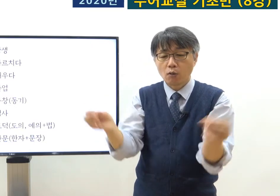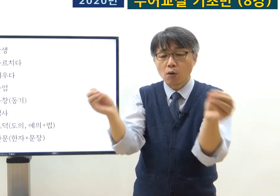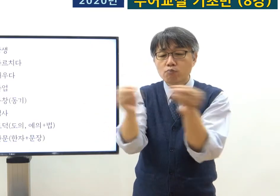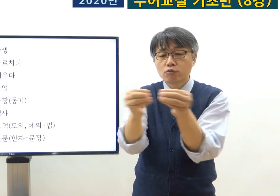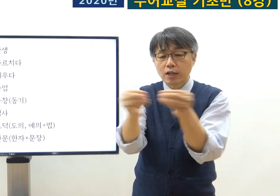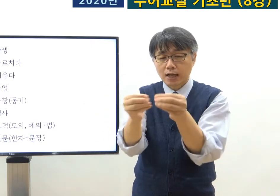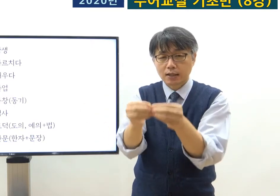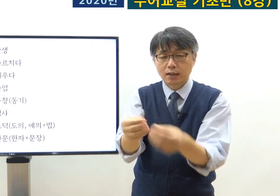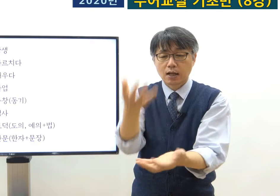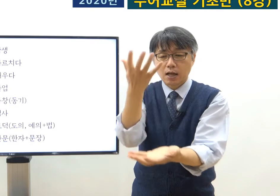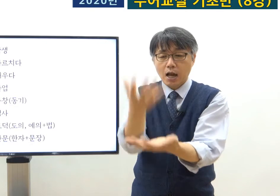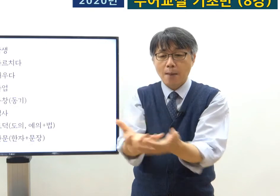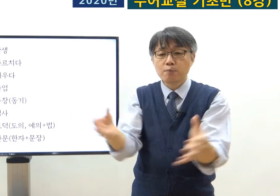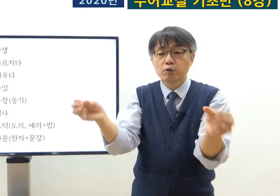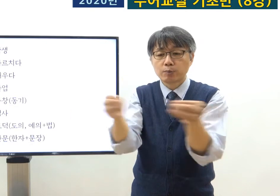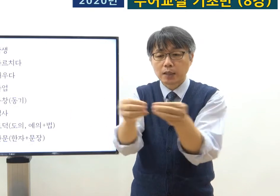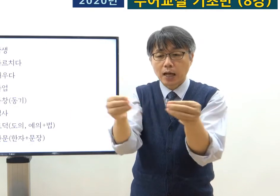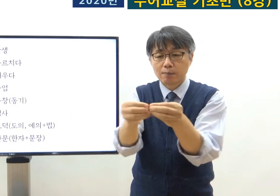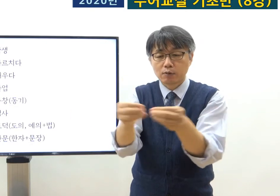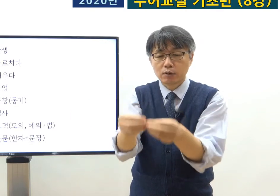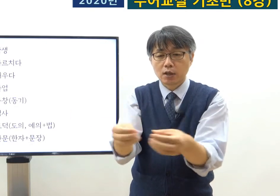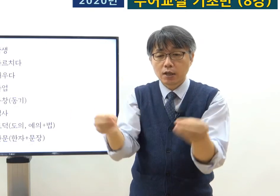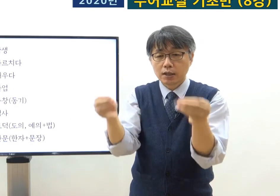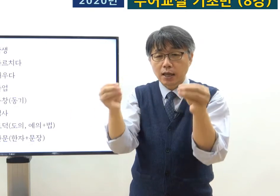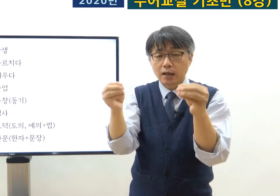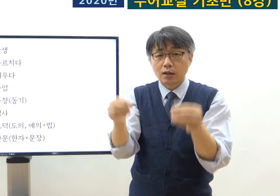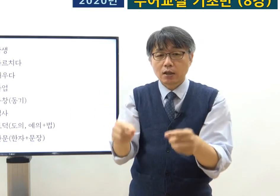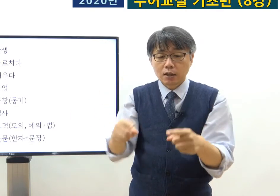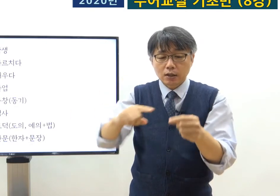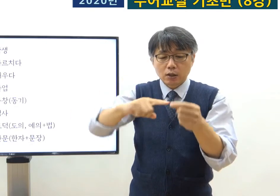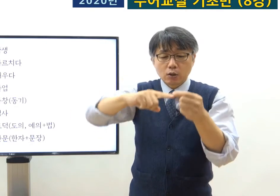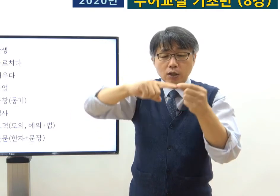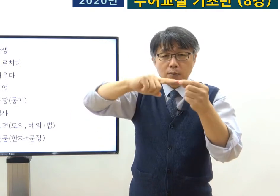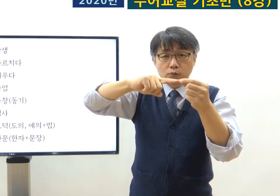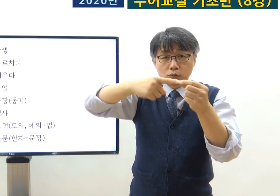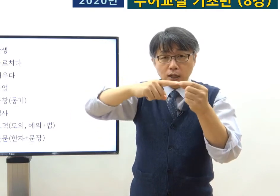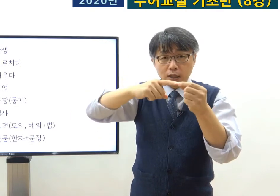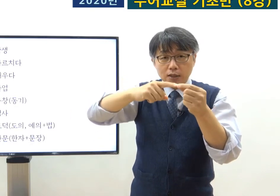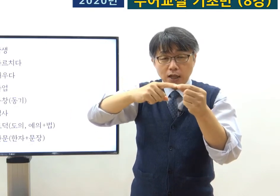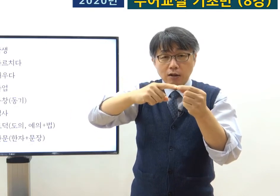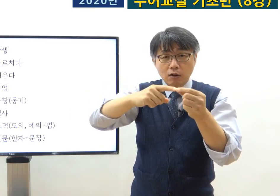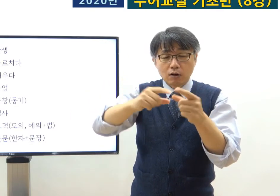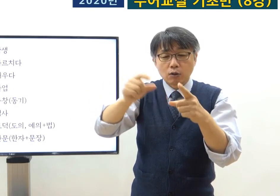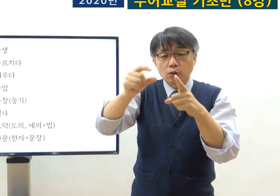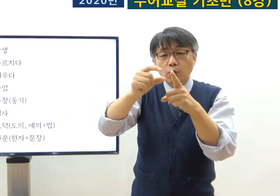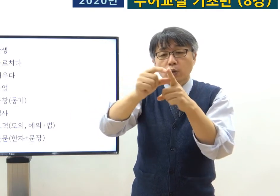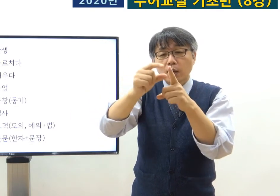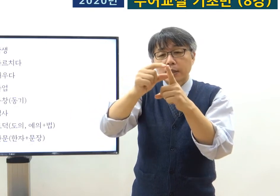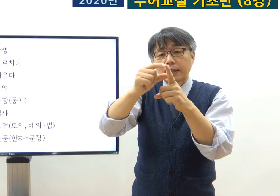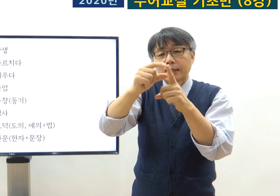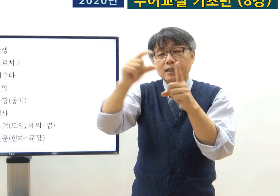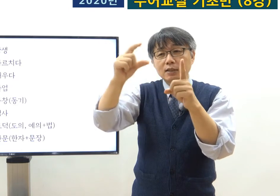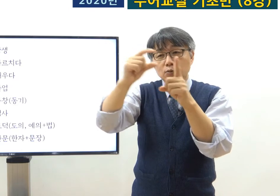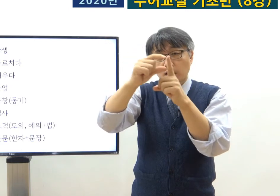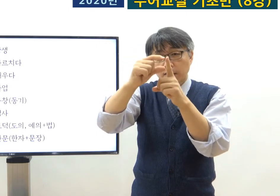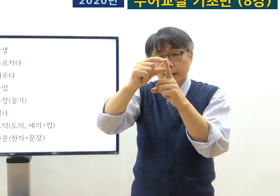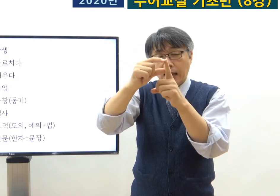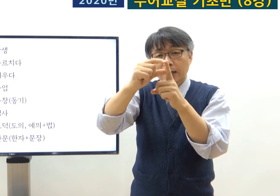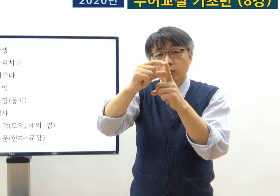네모하고 문장 이게 한문입니다. 한문. 이게 이렇게 하면 국어라 그랬잖아요. 이렇게 하면 디귿으로 하면